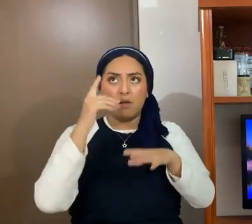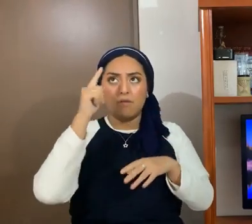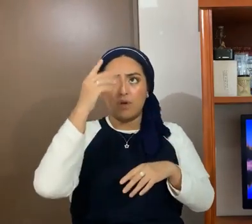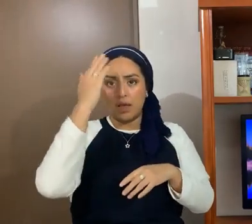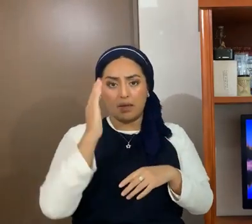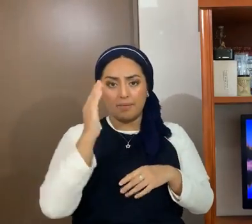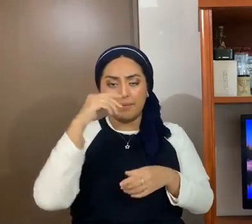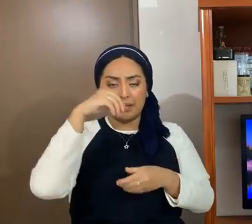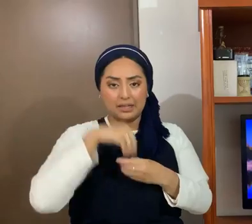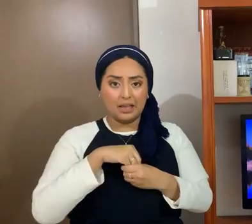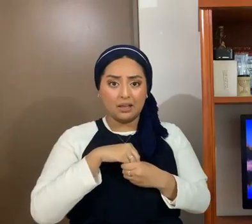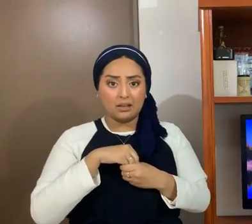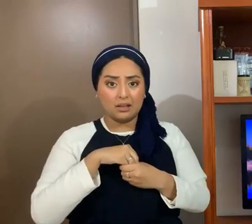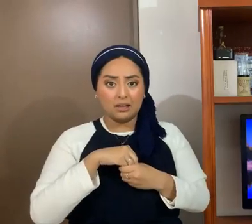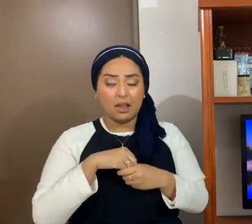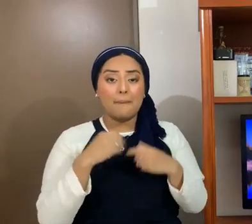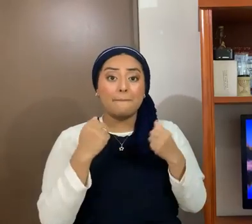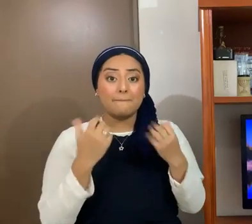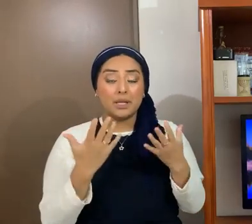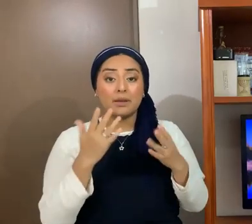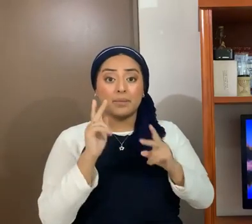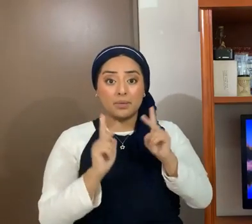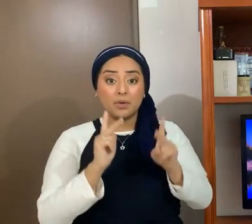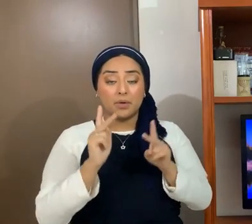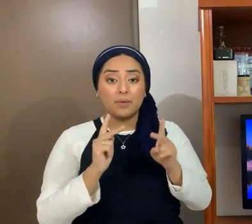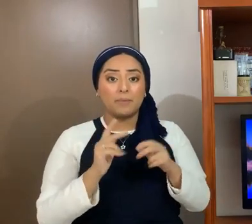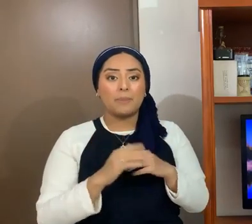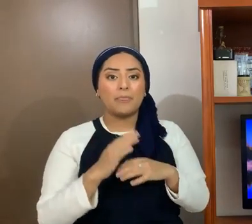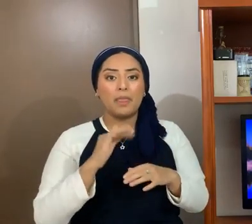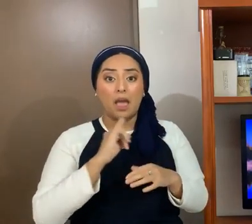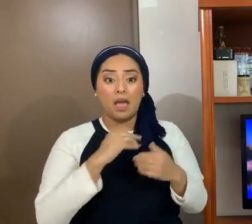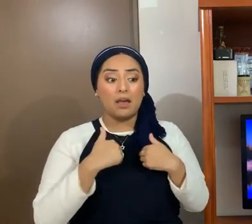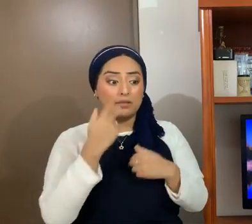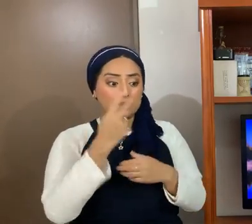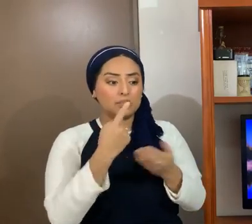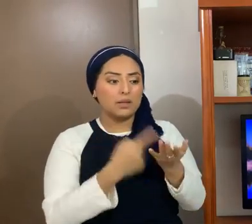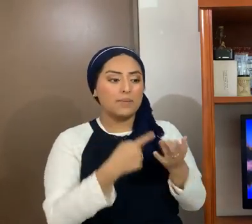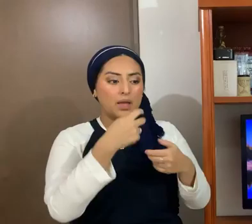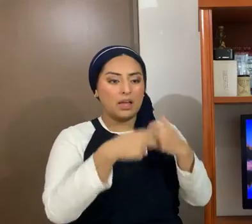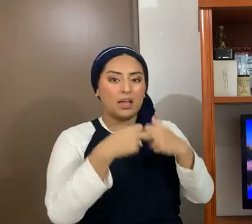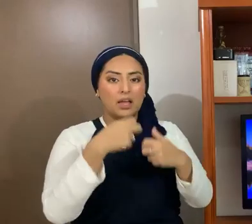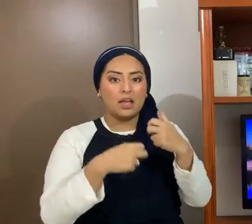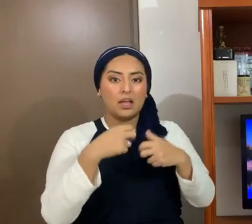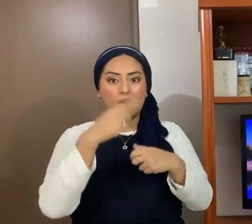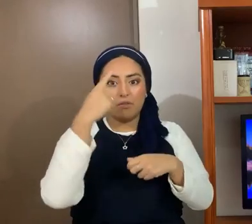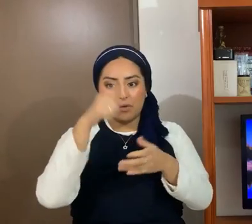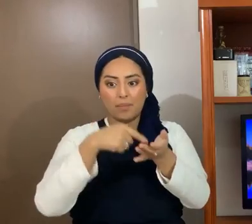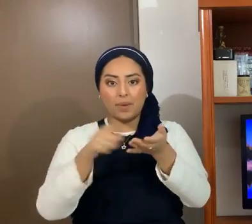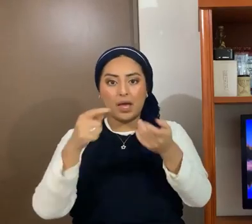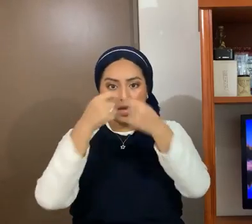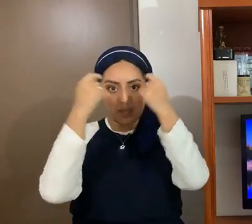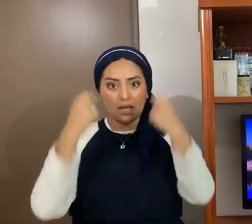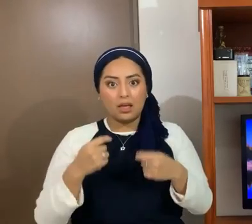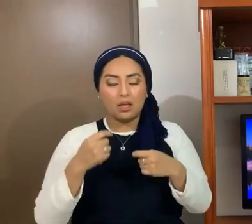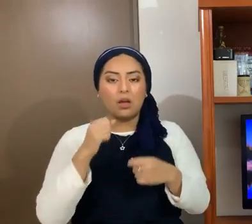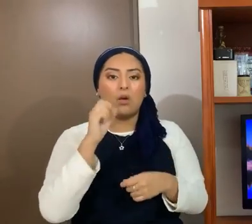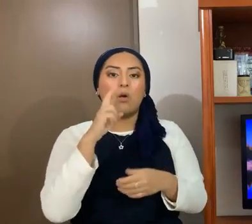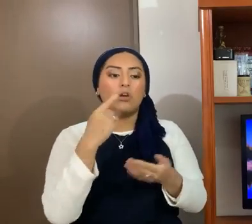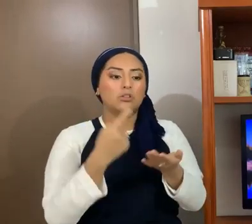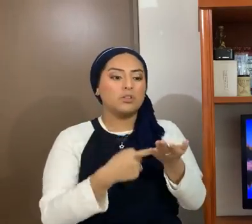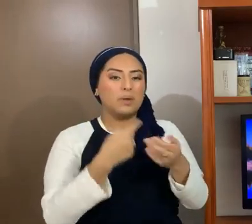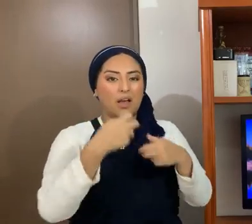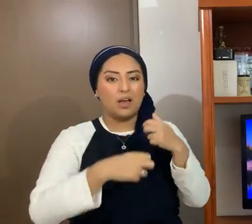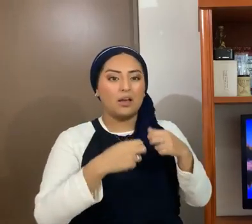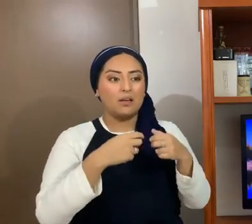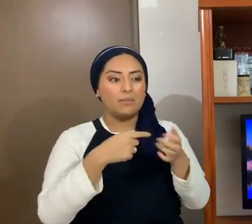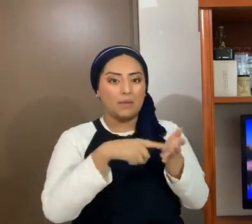en nuestro interior. Hay muchas almas que yo he visto cómo batallan a veces para conseguir un talit o una